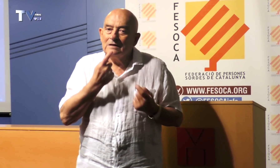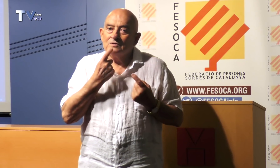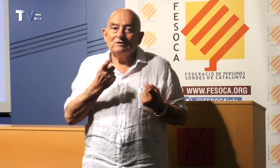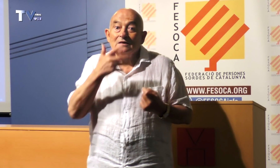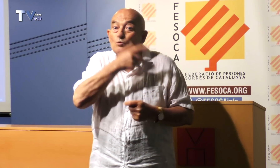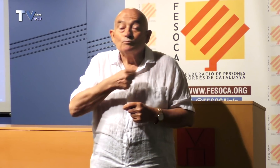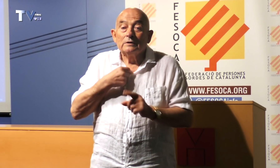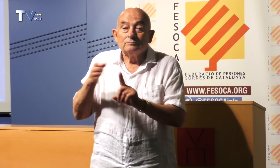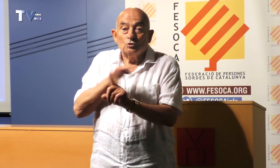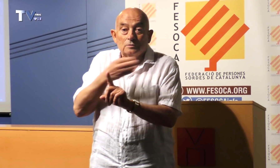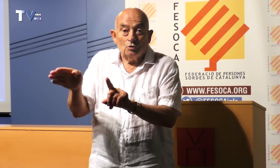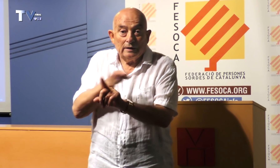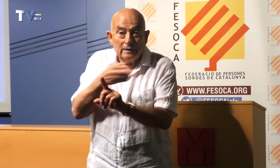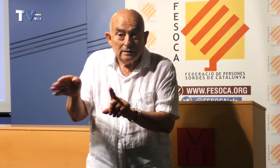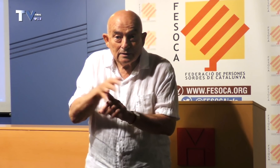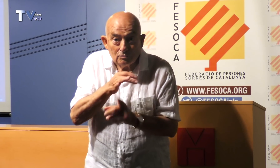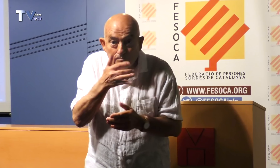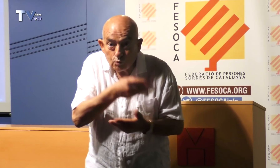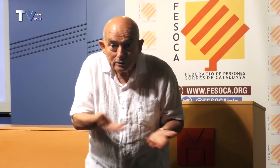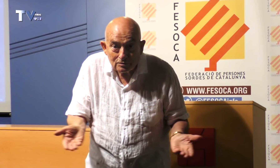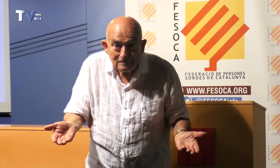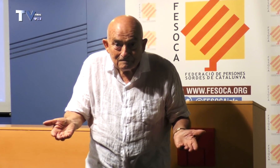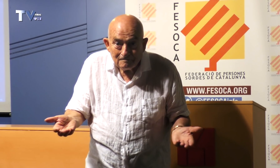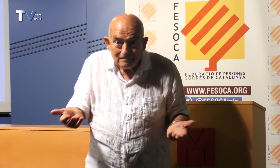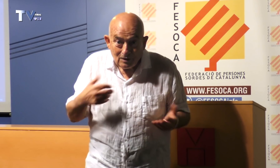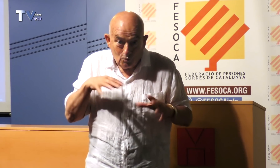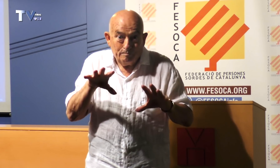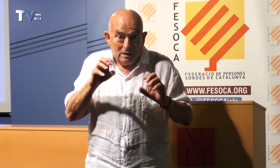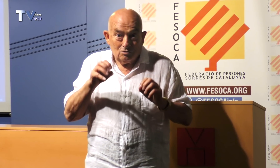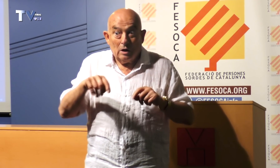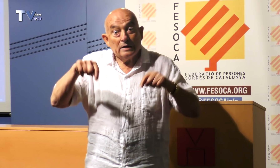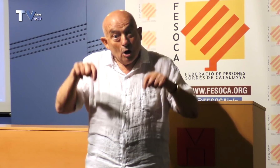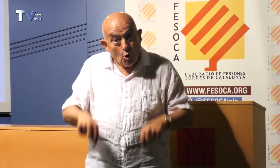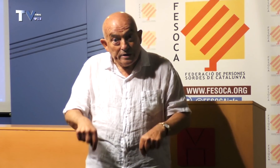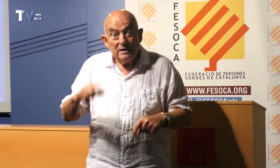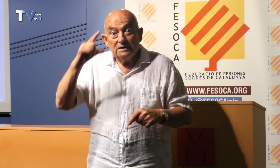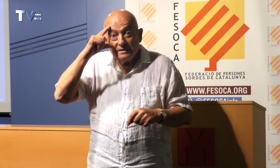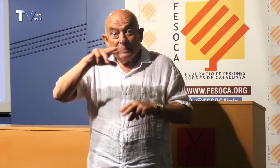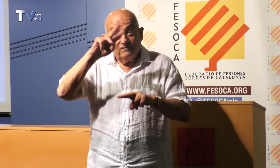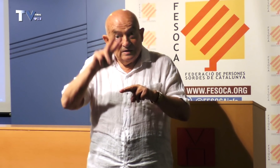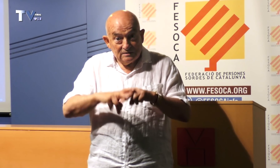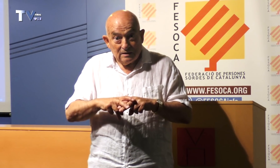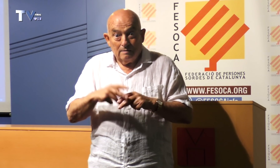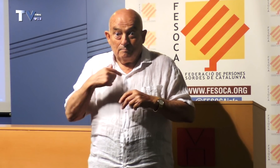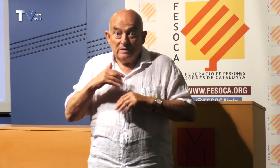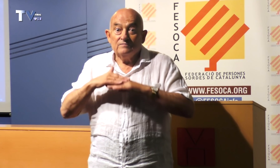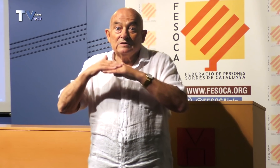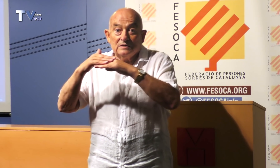tema d'ajudes no s'acaba d'aconseguir, no es pot corregir, llavors jo ho entenc. I bueno, avui en dia és